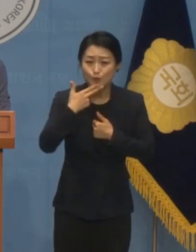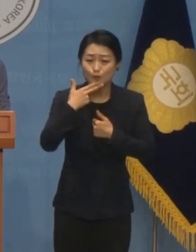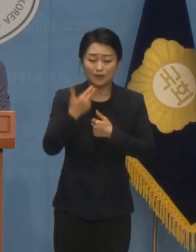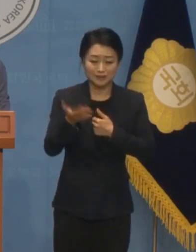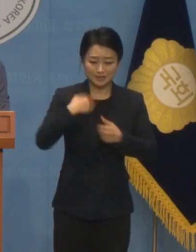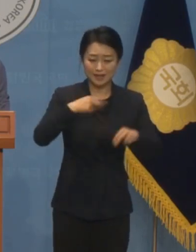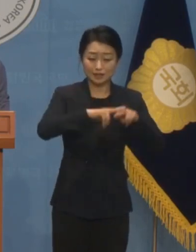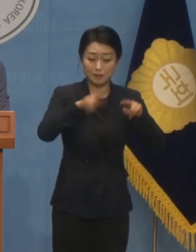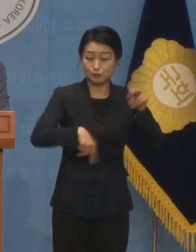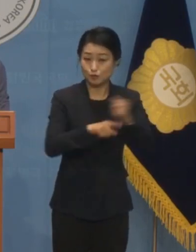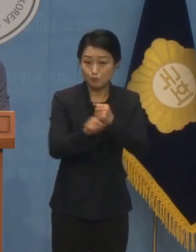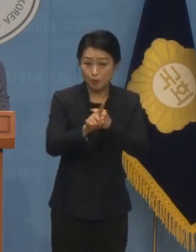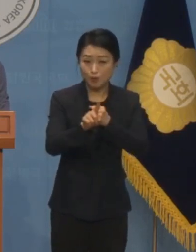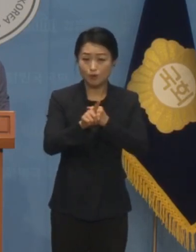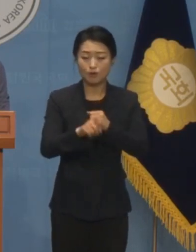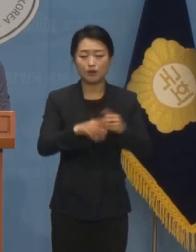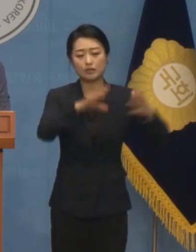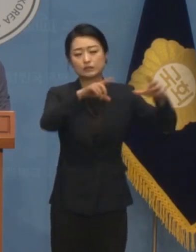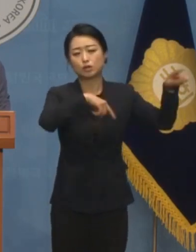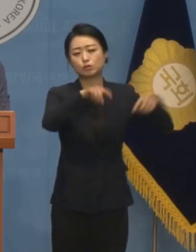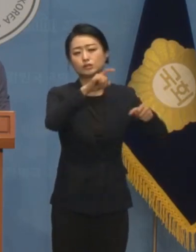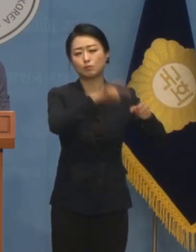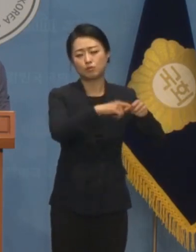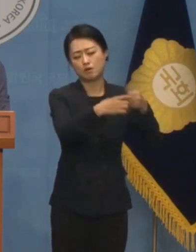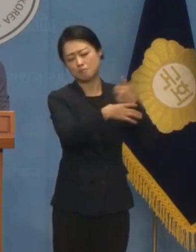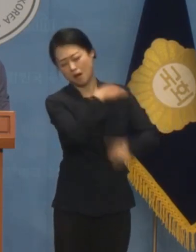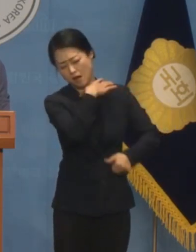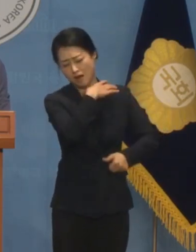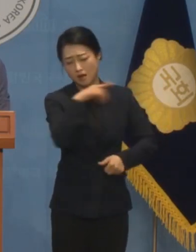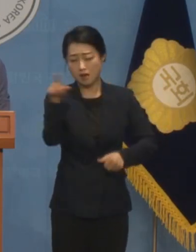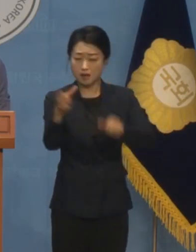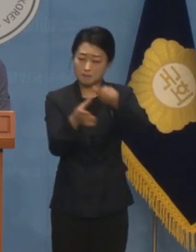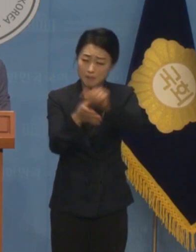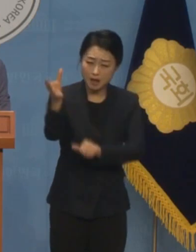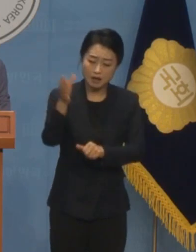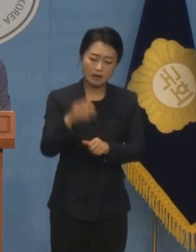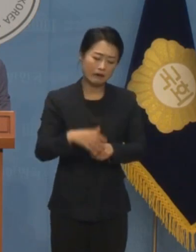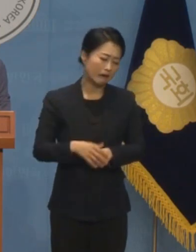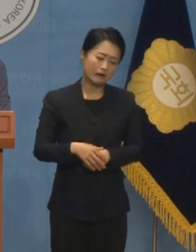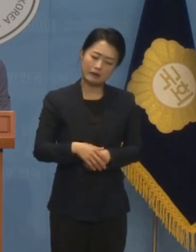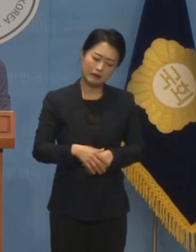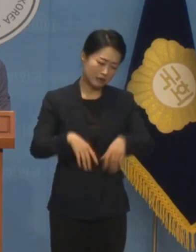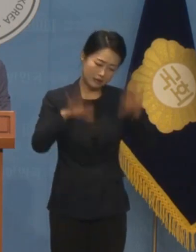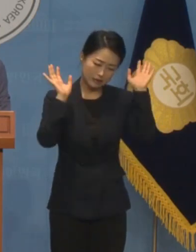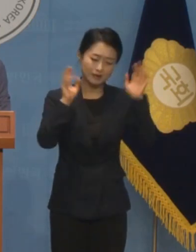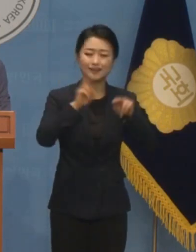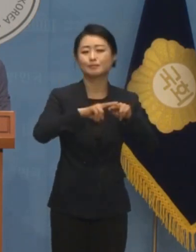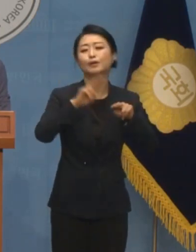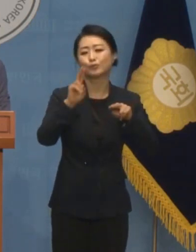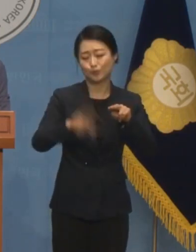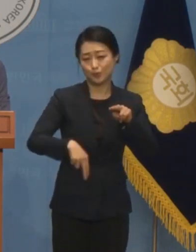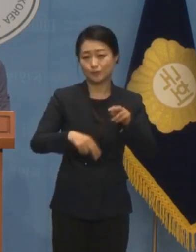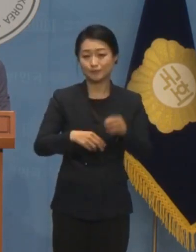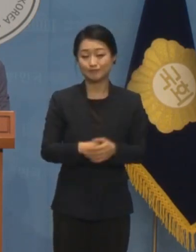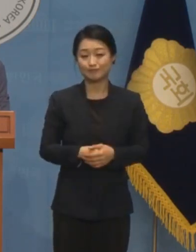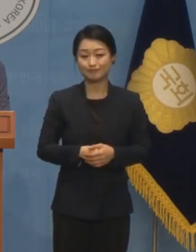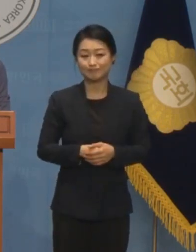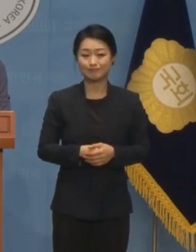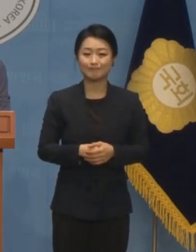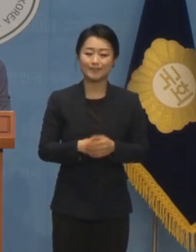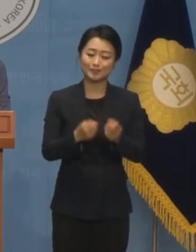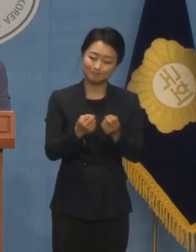모두에게 좋지 않은 상황이 되었다고 토로했습니다. 소속사에서는 이번 사임을 두고 자연스럽게